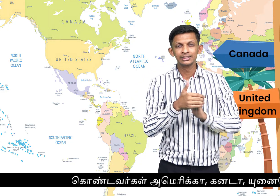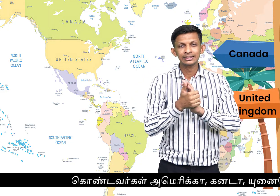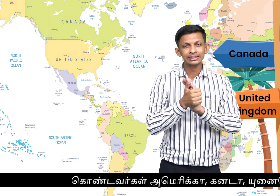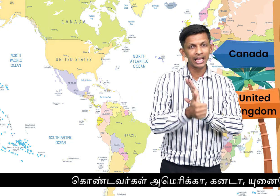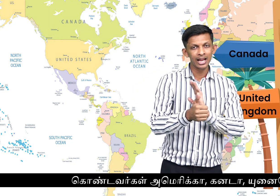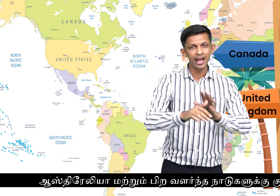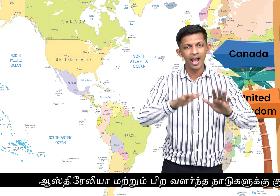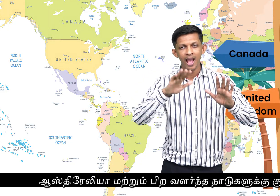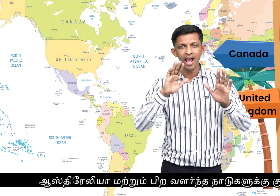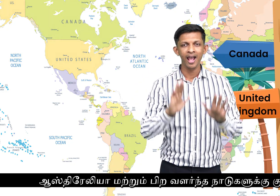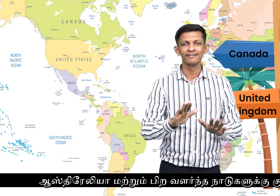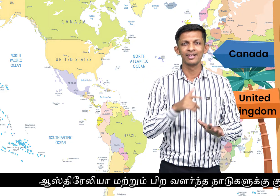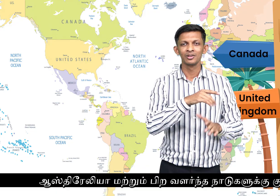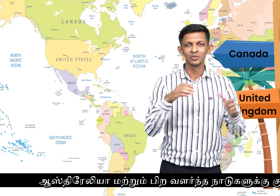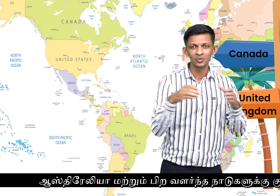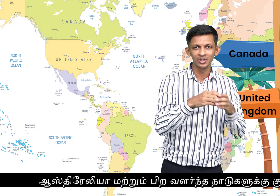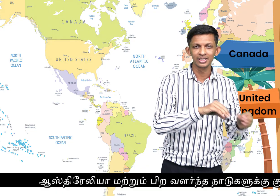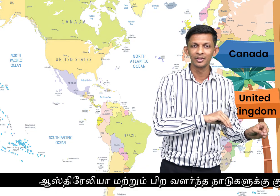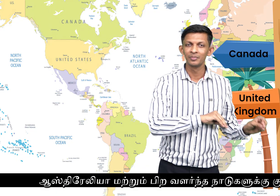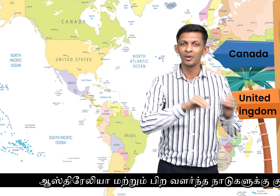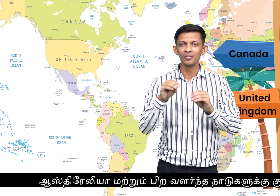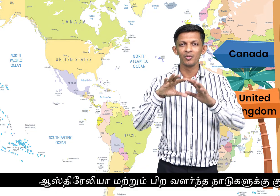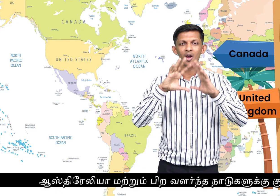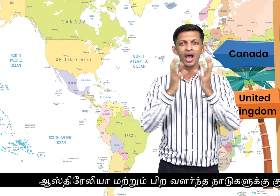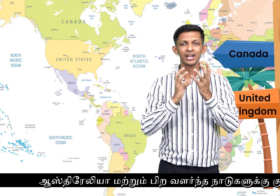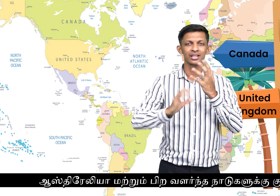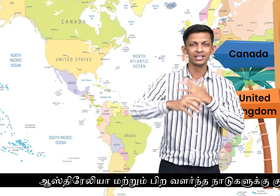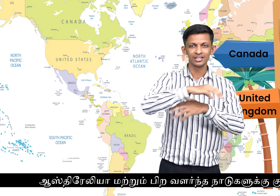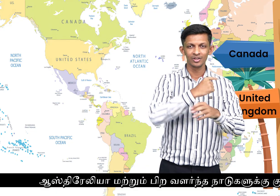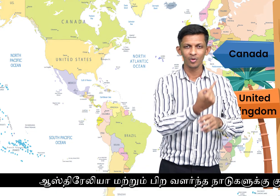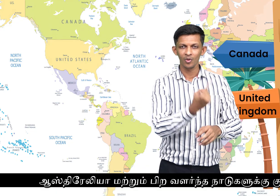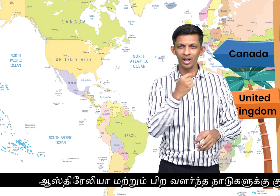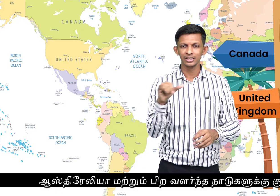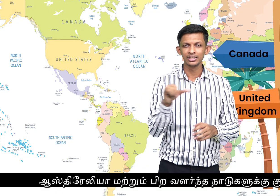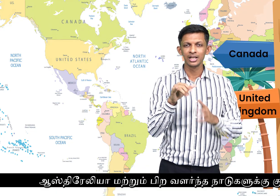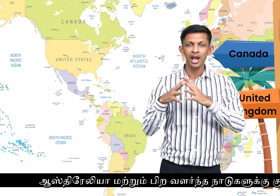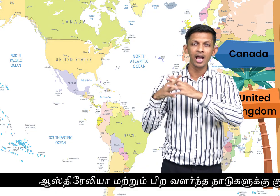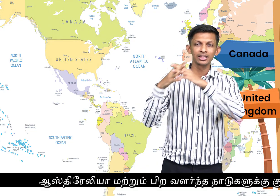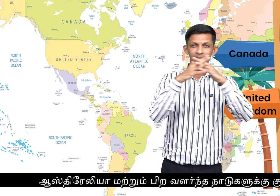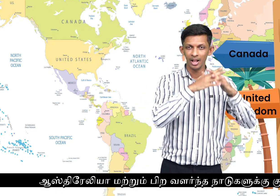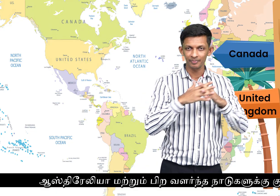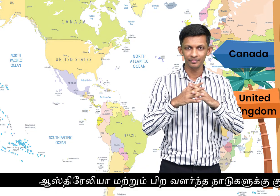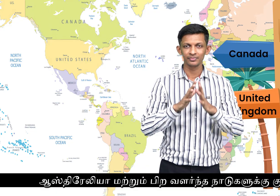கிங்டம், ஆஸ்திரேலியா மற்றும் பிற வளர்ந்த நாடுகளுக்கு குடிபெயர்ந்துள்ளனர்.